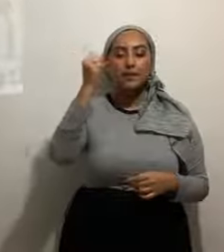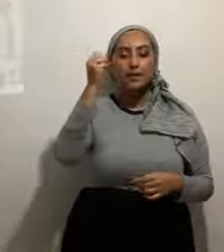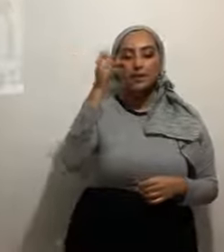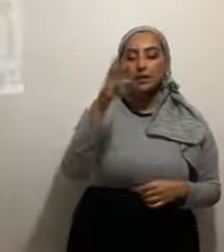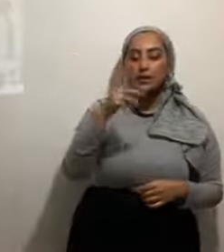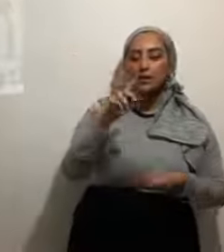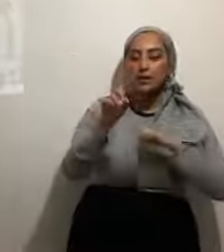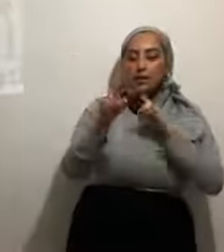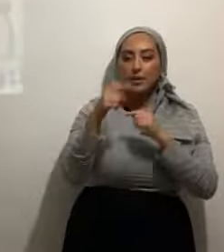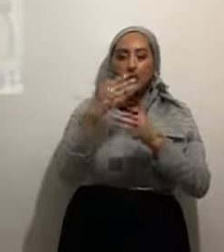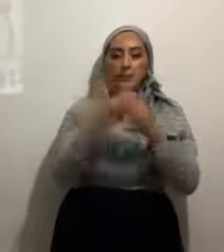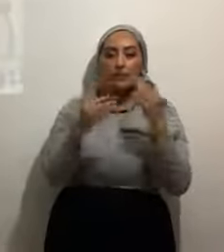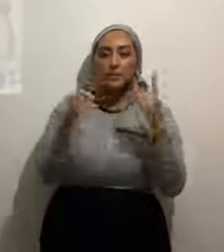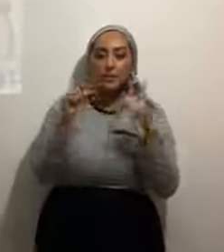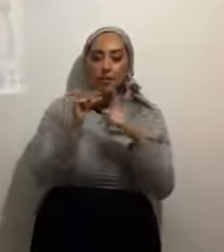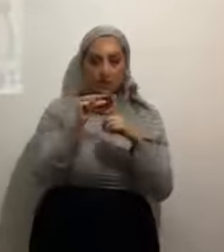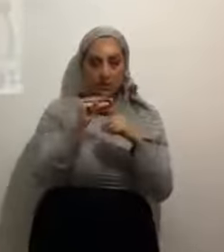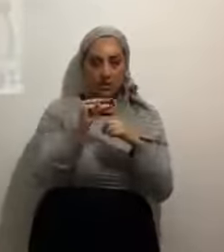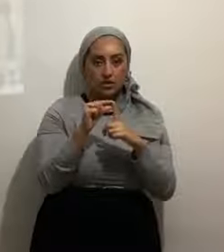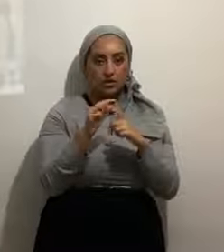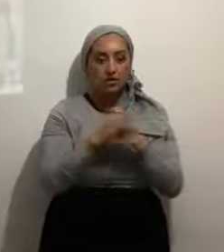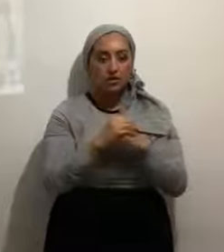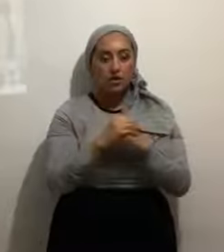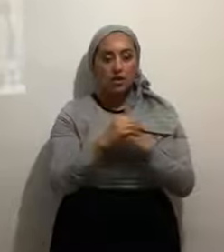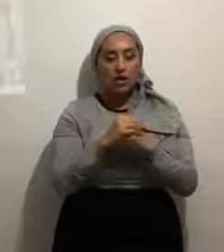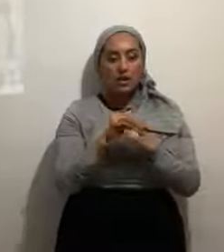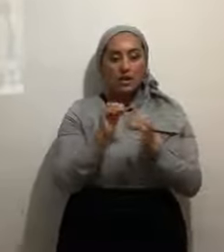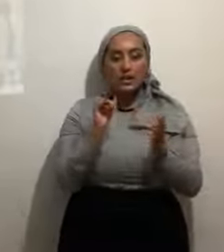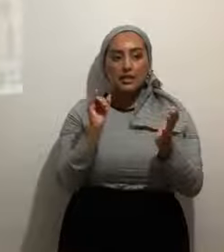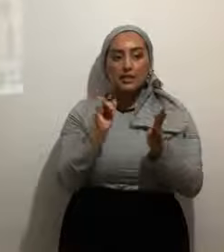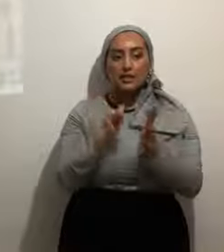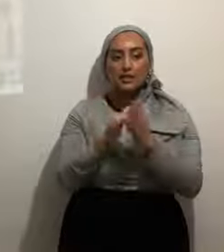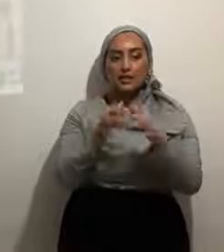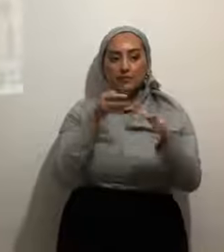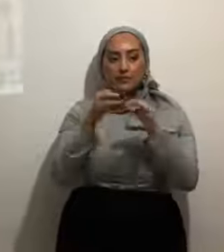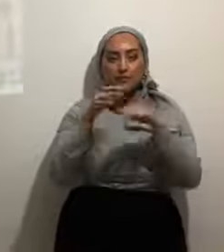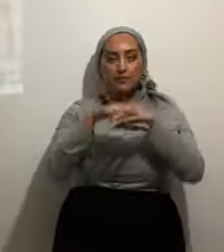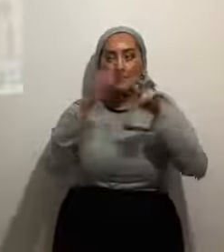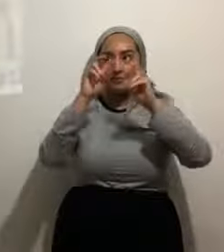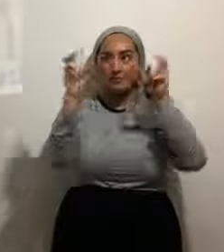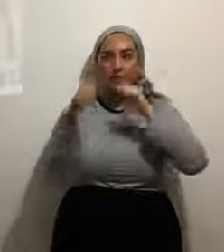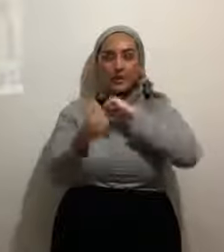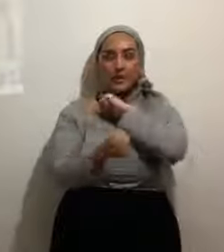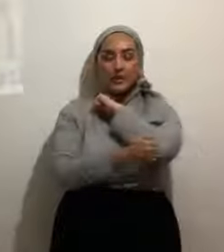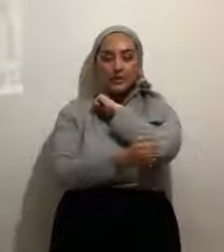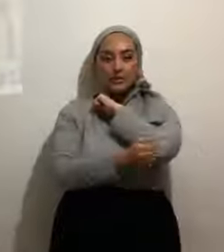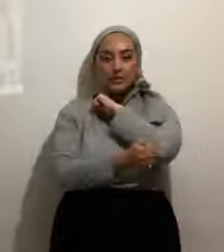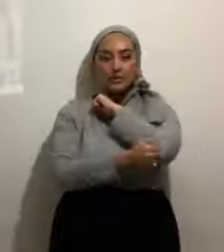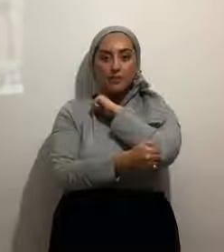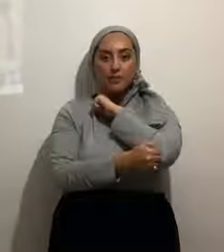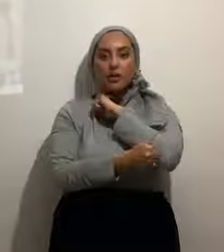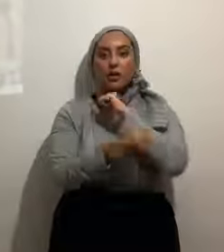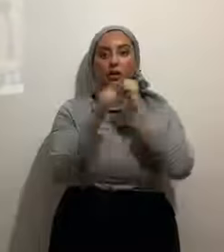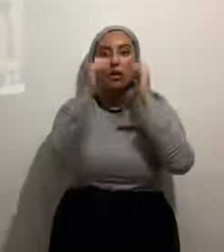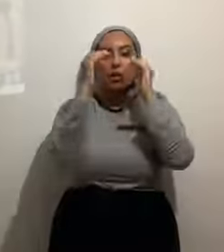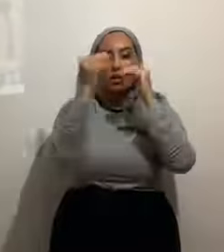unas palabras que está ministrado en el tema de Pesaj. Primeramente, el Eterno, nosotros tenemos ya